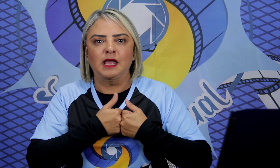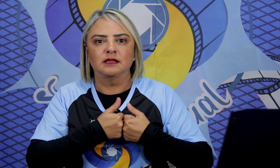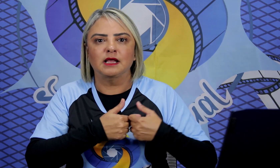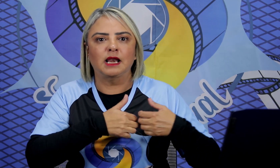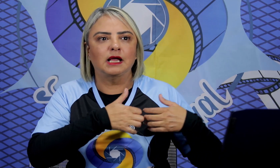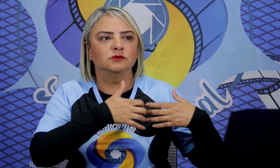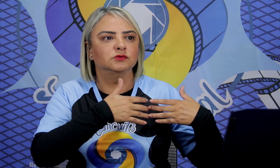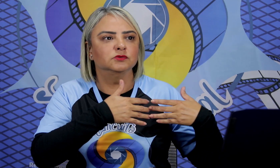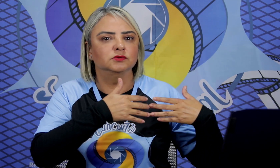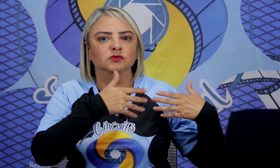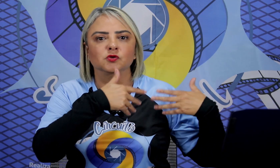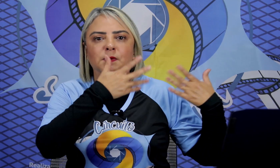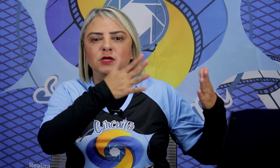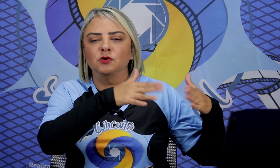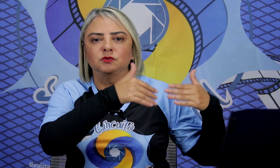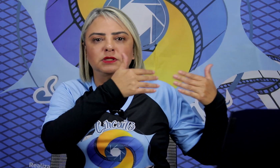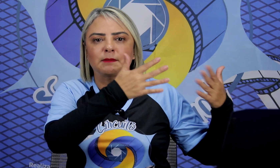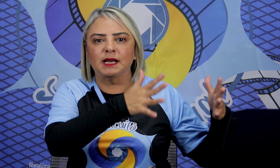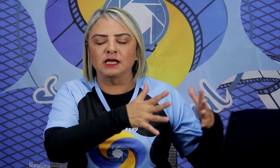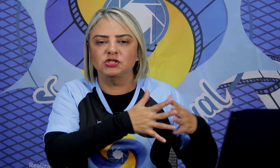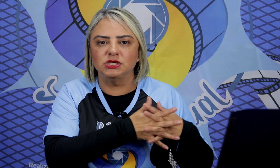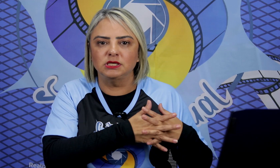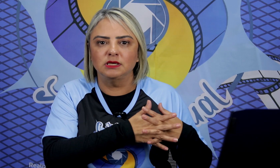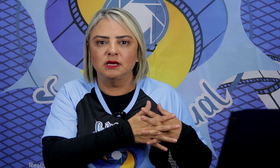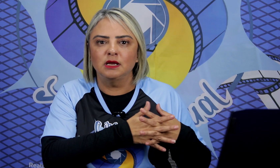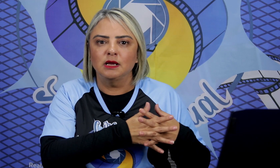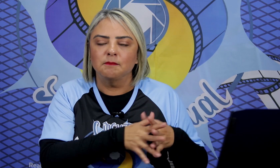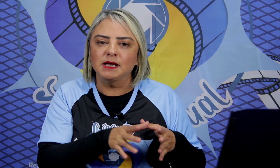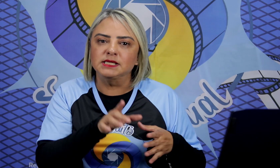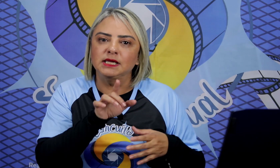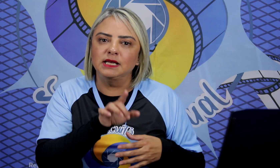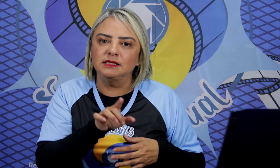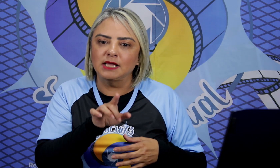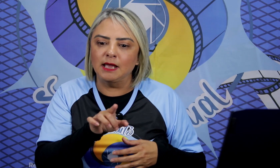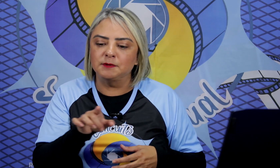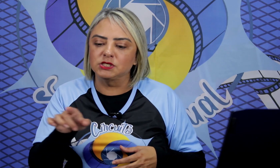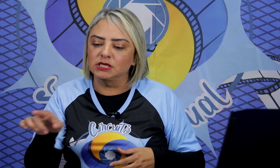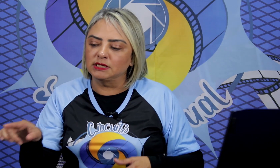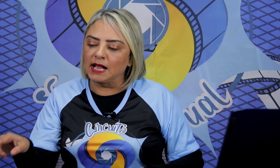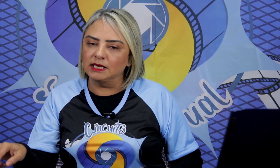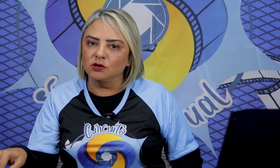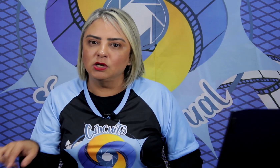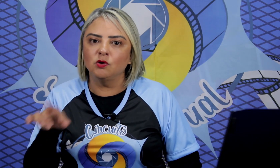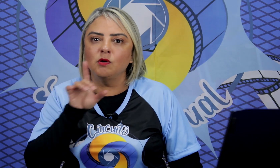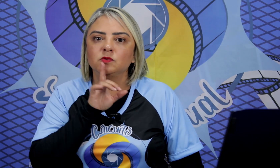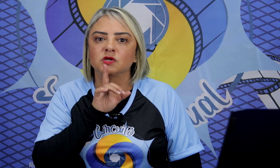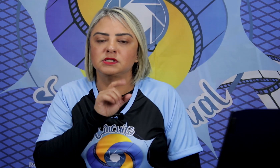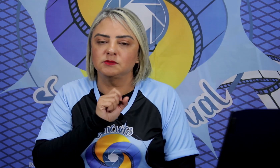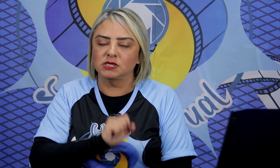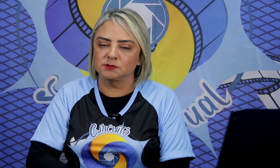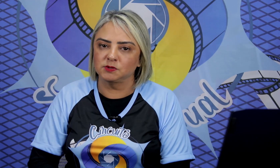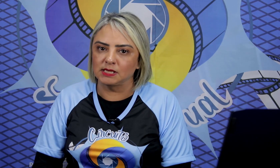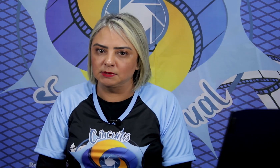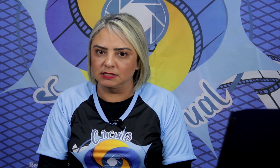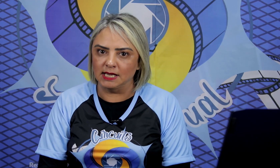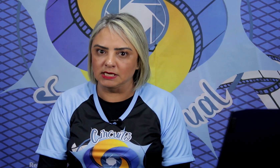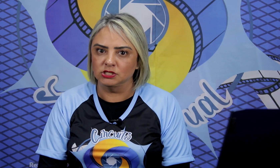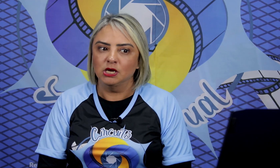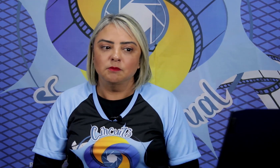está lá no Superior, no Itamaraty. Mas aquele intérprete que está ali, olha como nós temos responsabilidade. Por